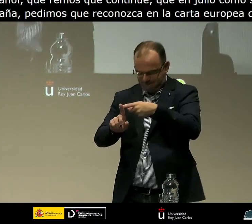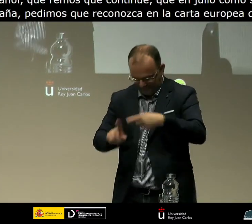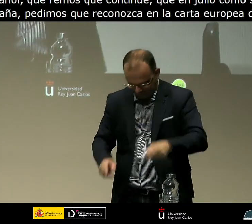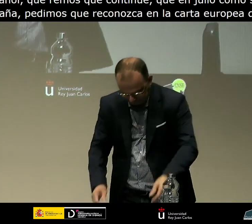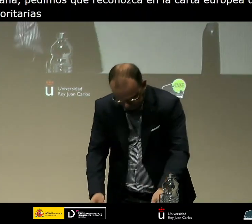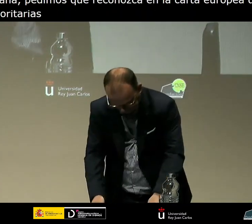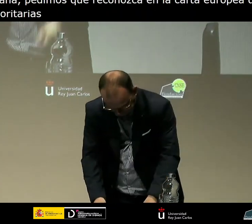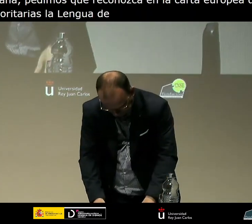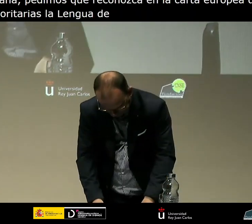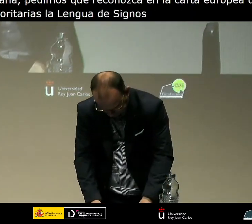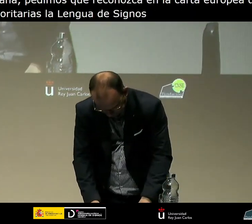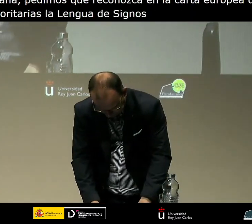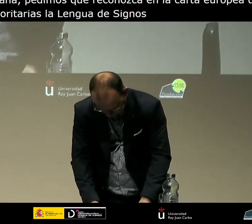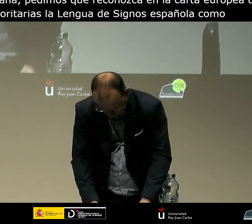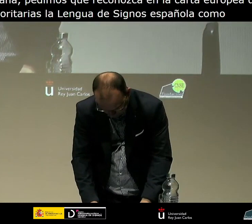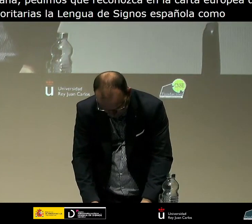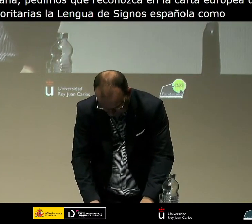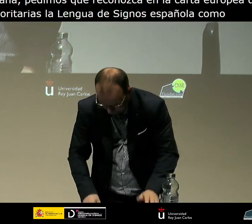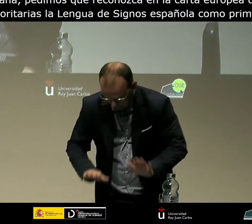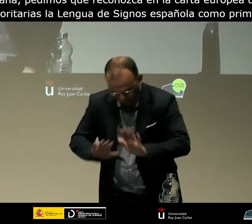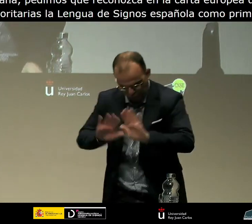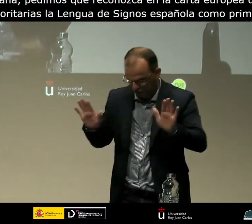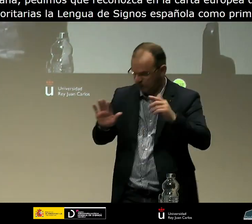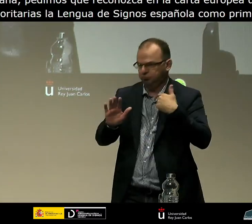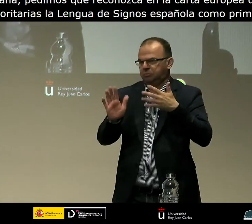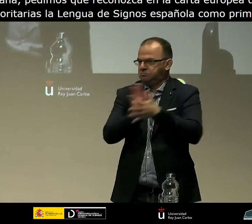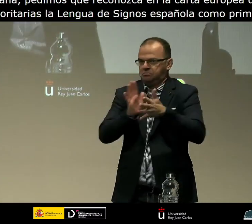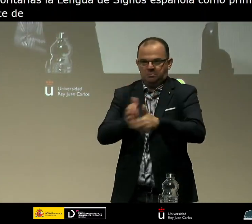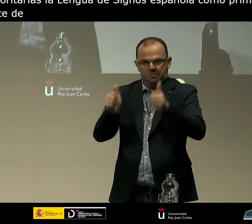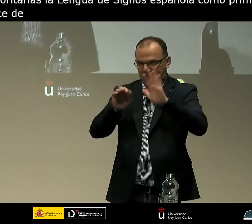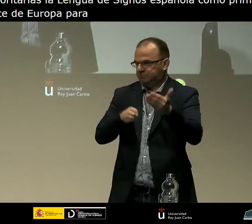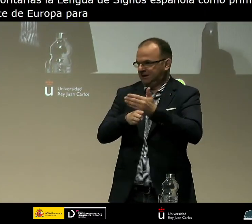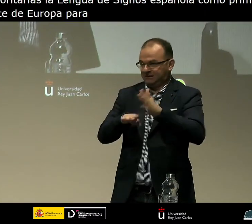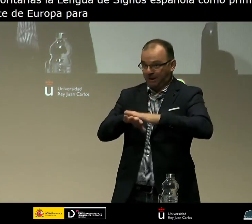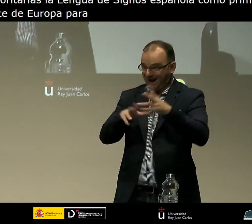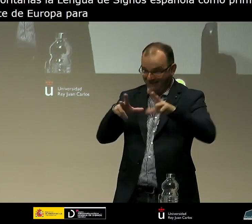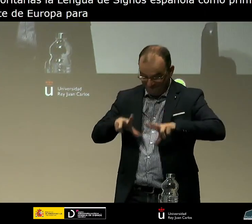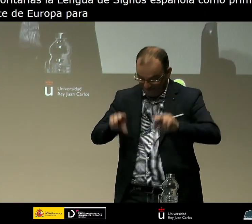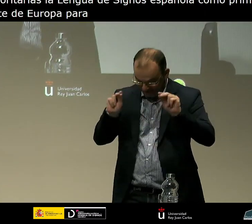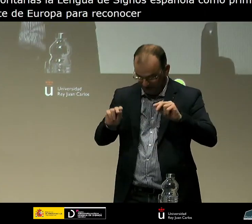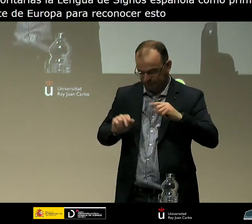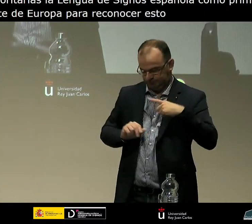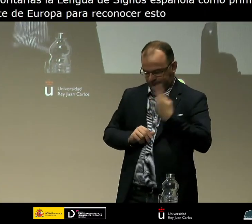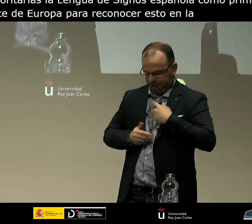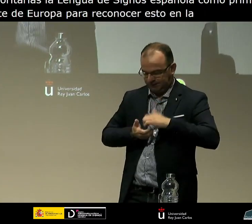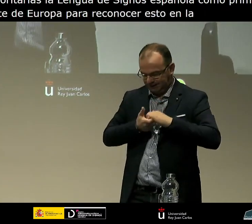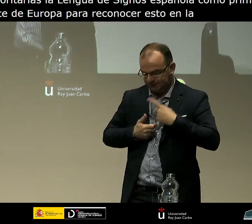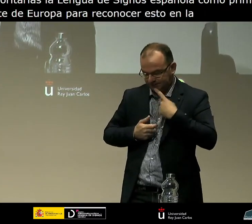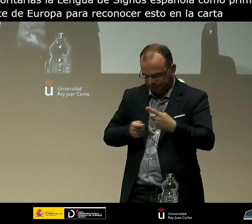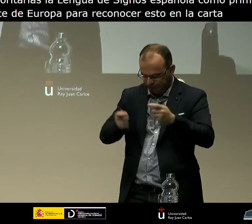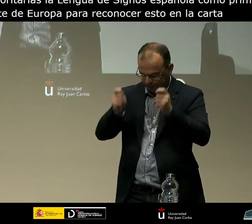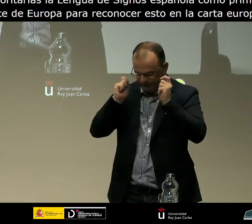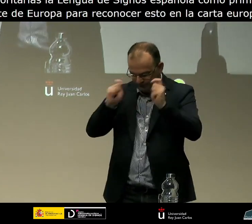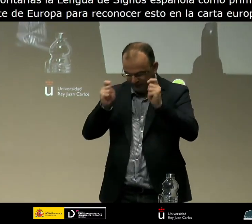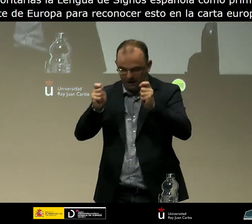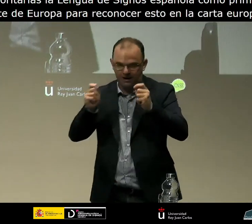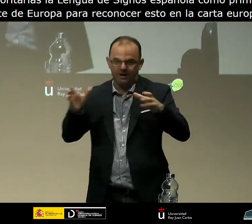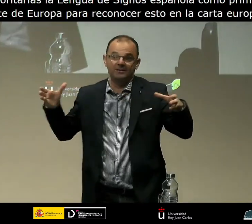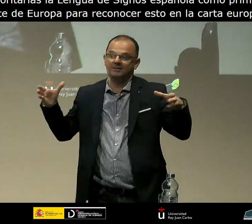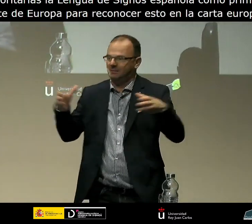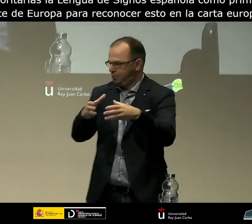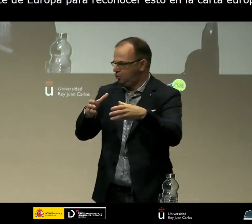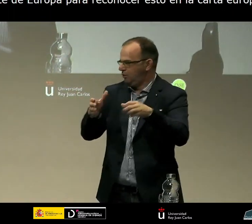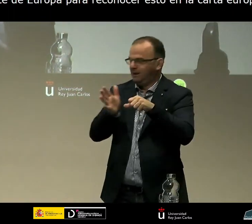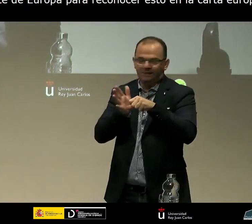primer paso por parte de Europa para reconocer esto en la Carta Europea. Por último,